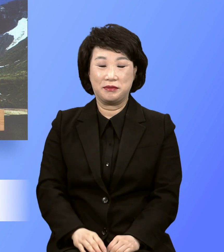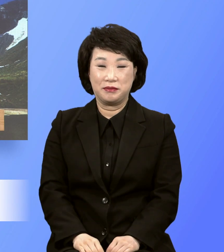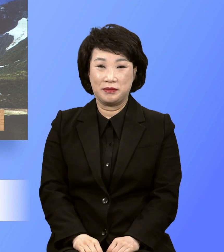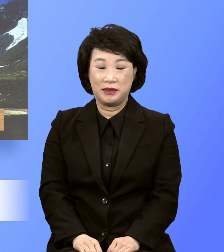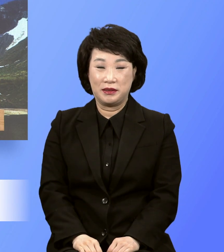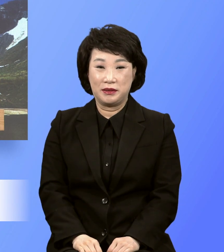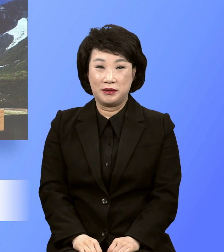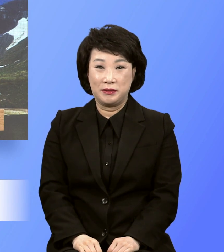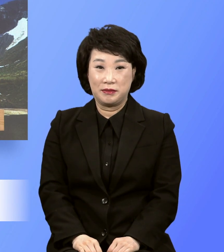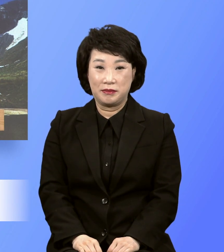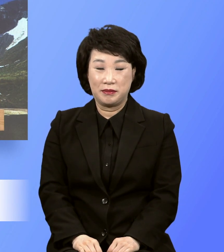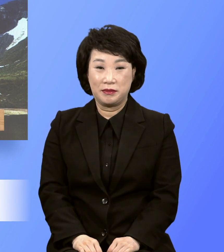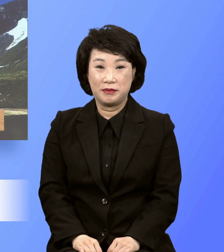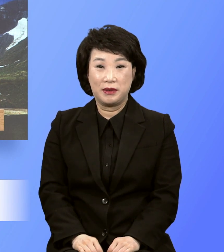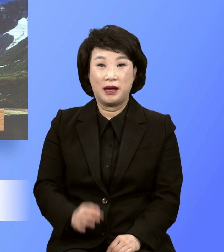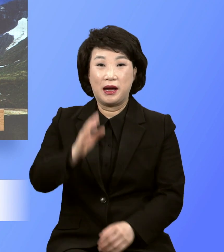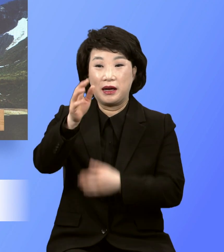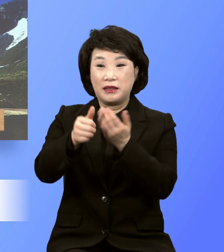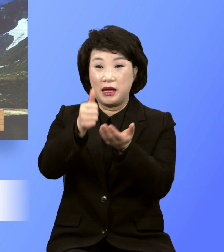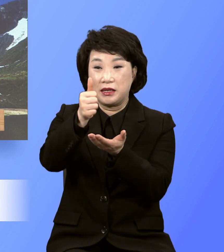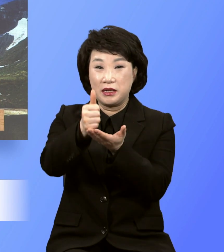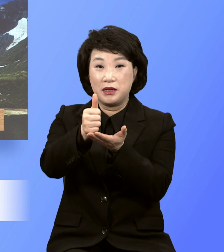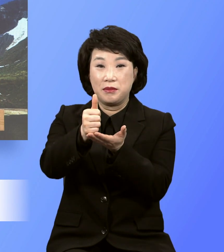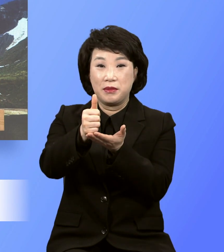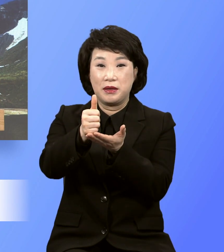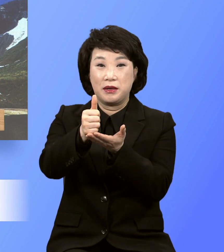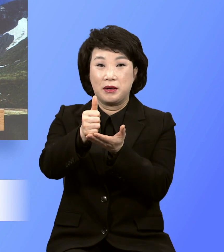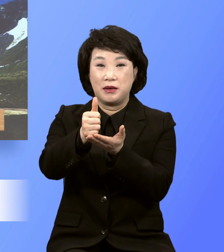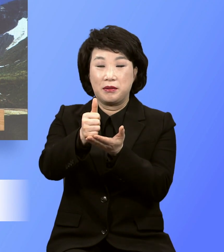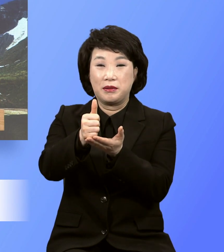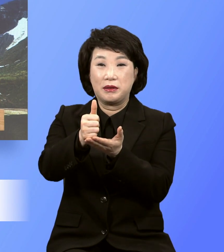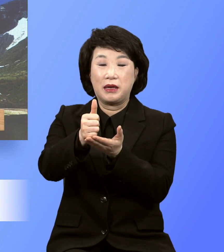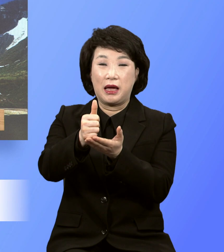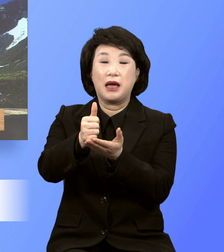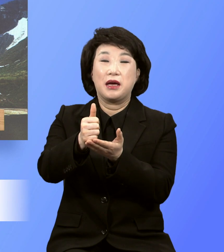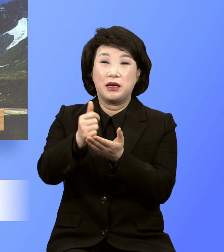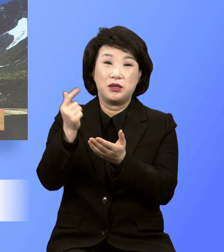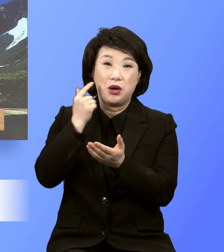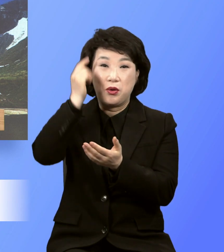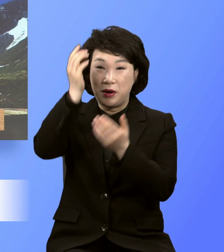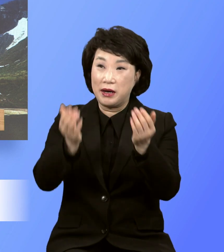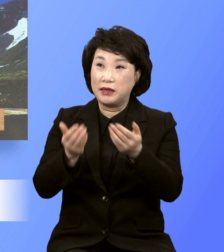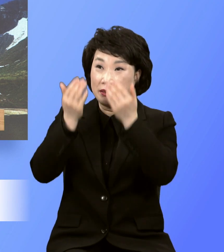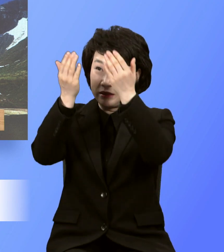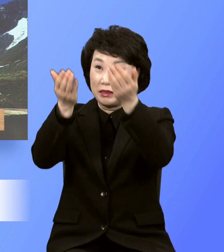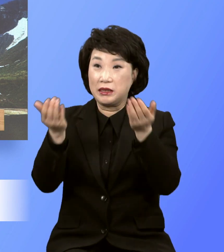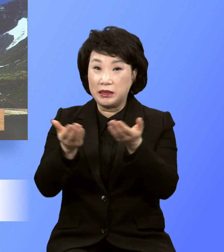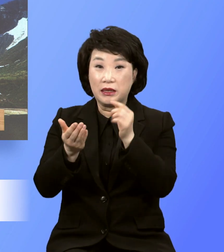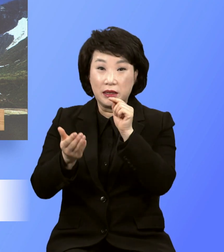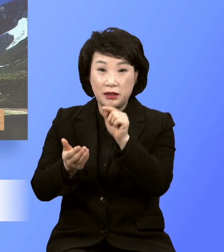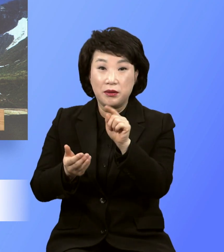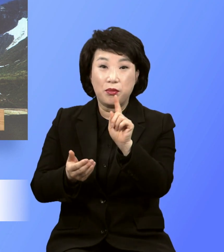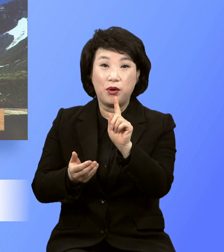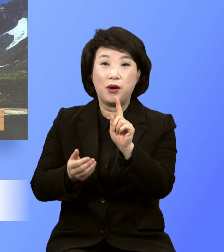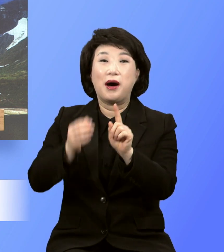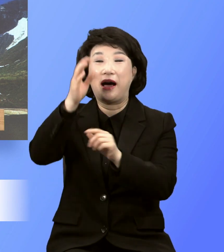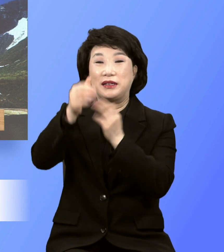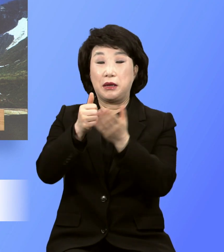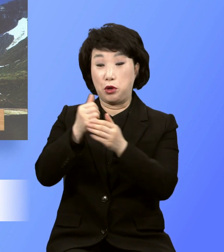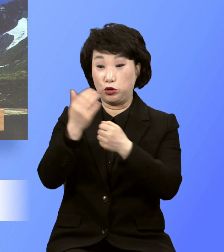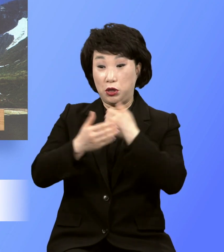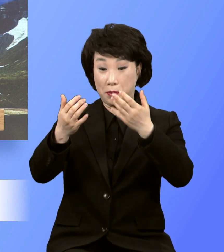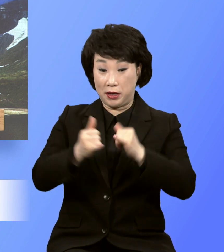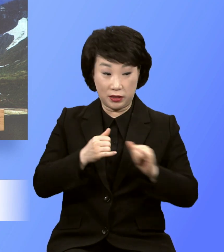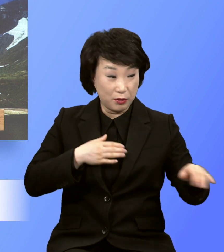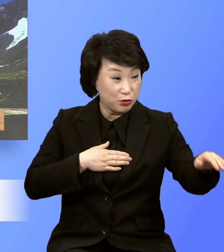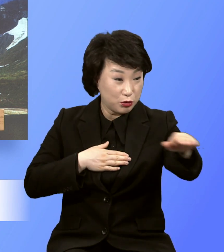분이십니다. 그러므로 하나님 앞에 영광을 돌리는 것은 하나님의 은혜